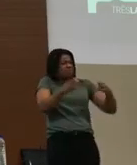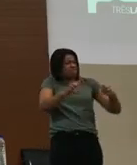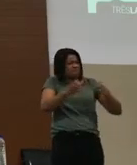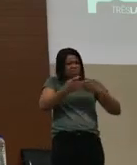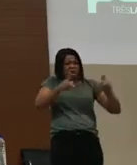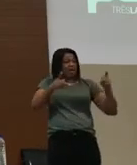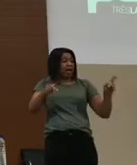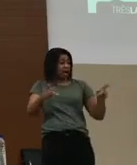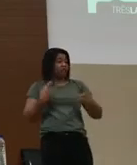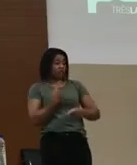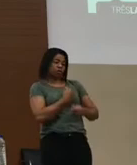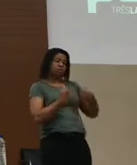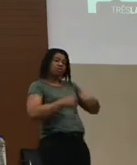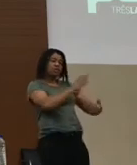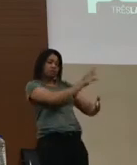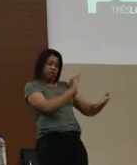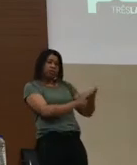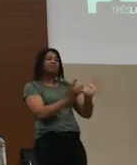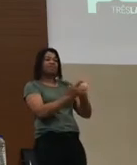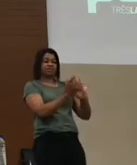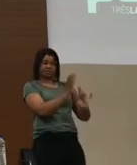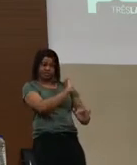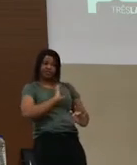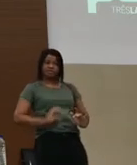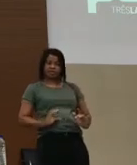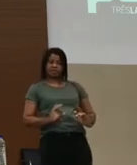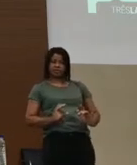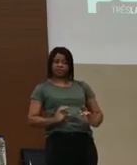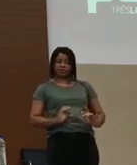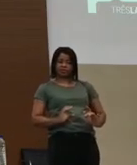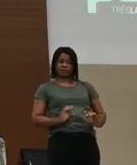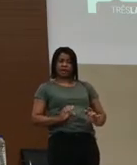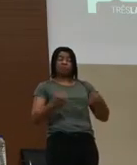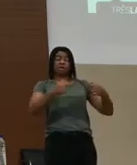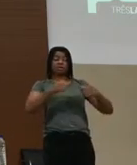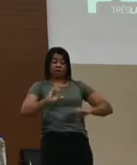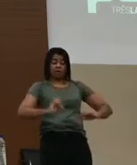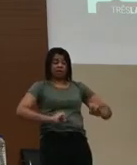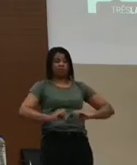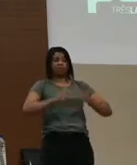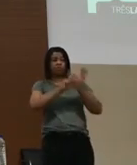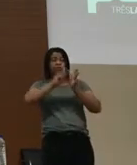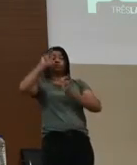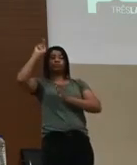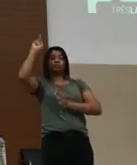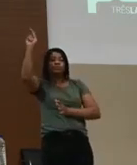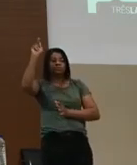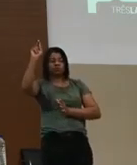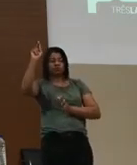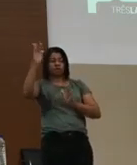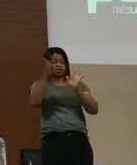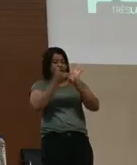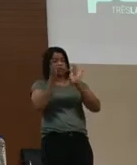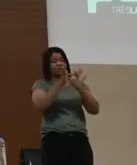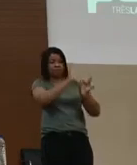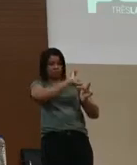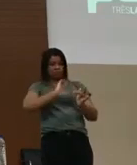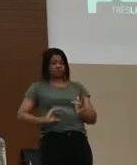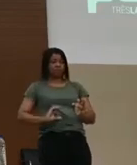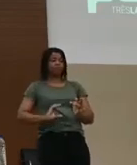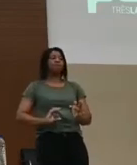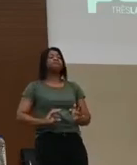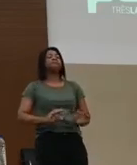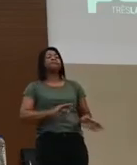pedirmos dentro de uma obra que é dele, que é de Jesus.